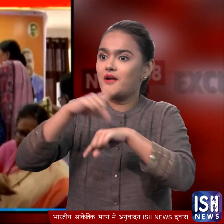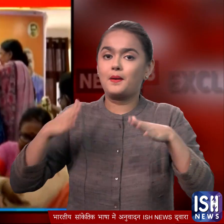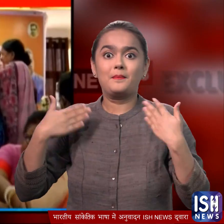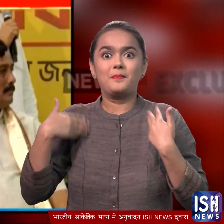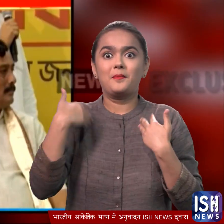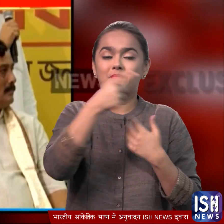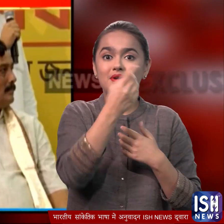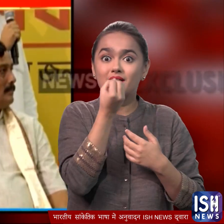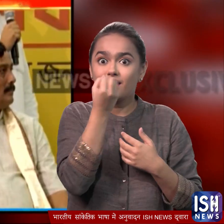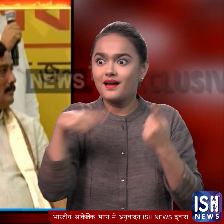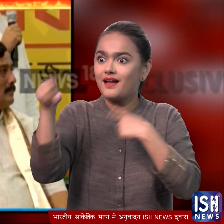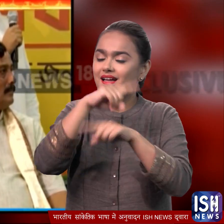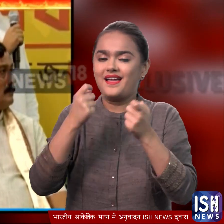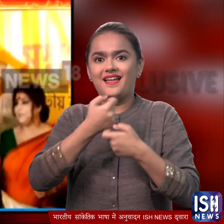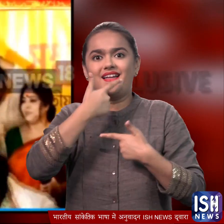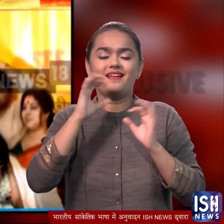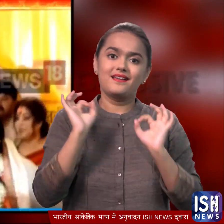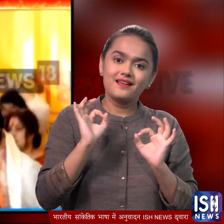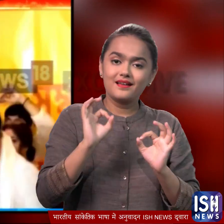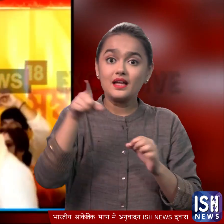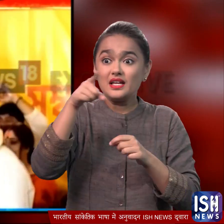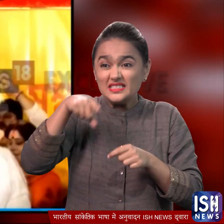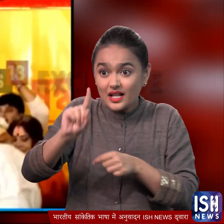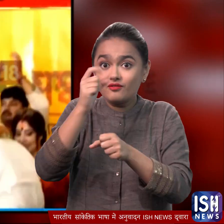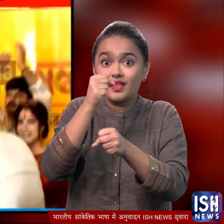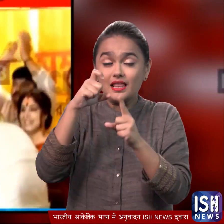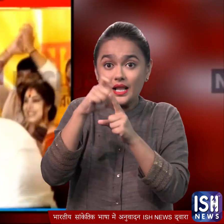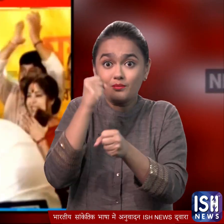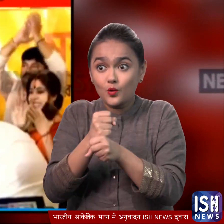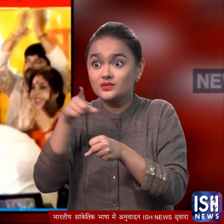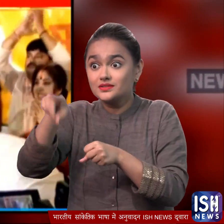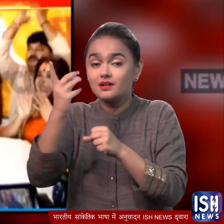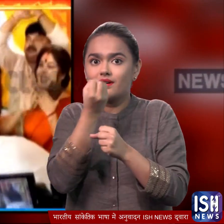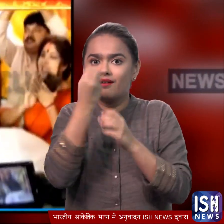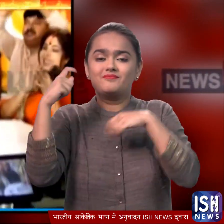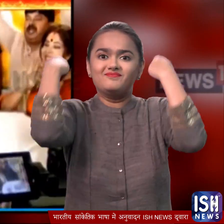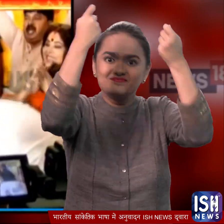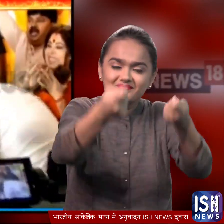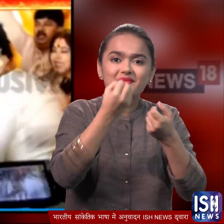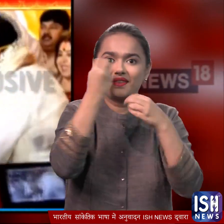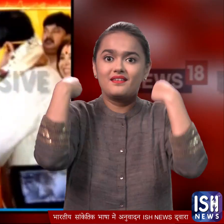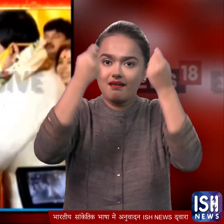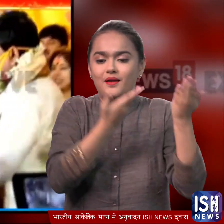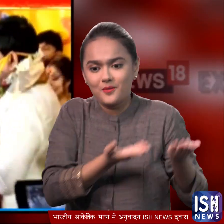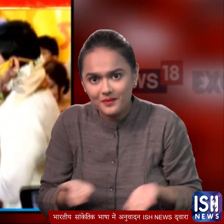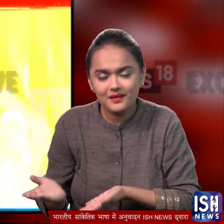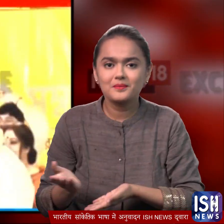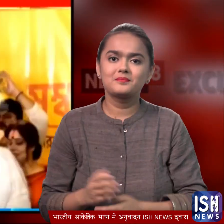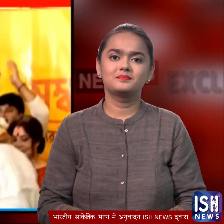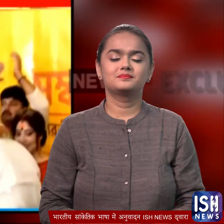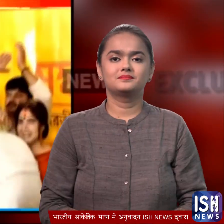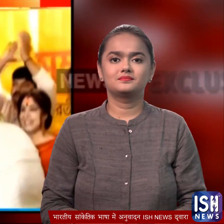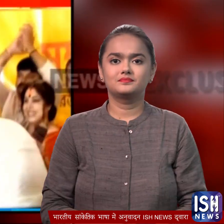राज्य बीजेपी के तमाम बड़े चेहरे वहां नजर आए। खुद पूर्व अध्यक्ष दिलीप घोष ने सुकांता मजुमदार को फूलों की माला पहनाकर उनका स्वागत